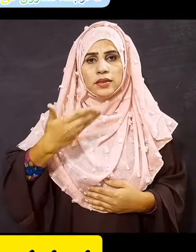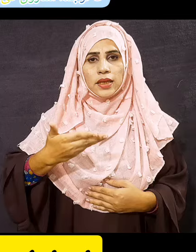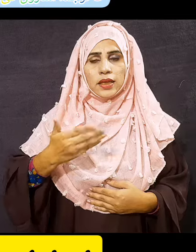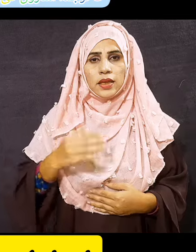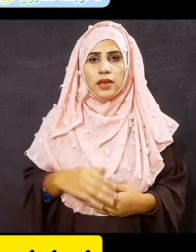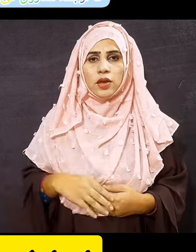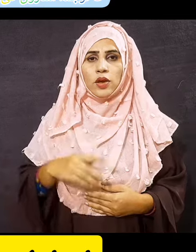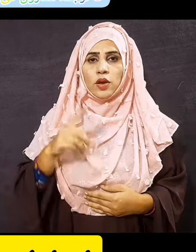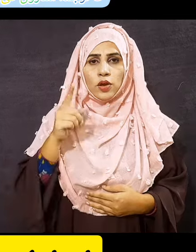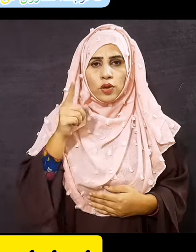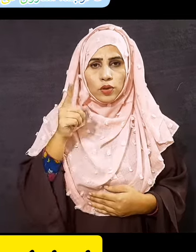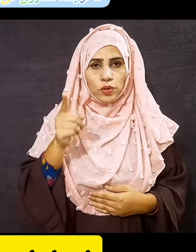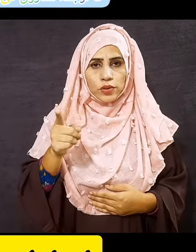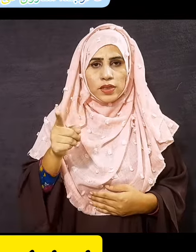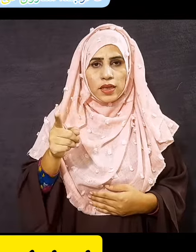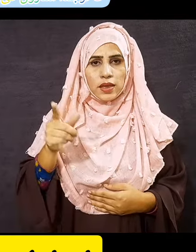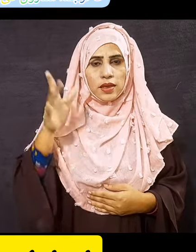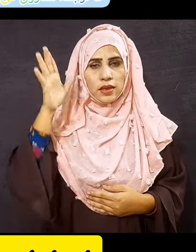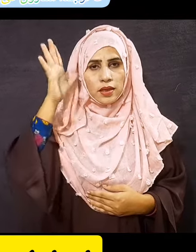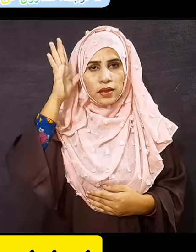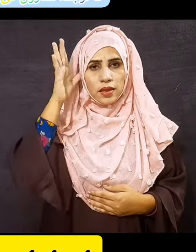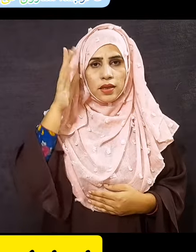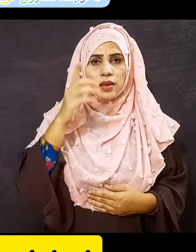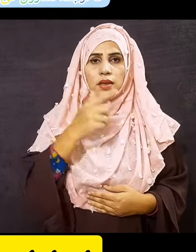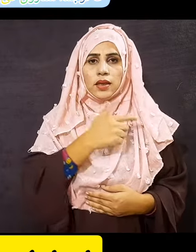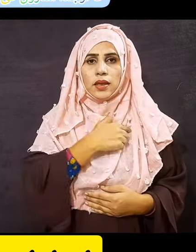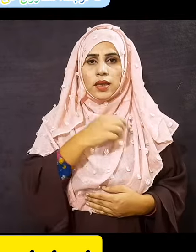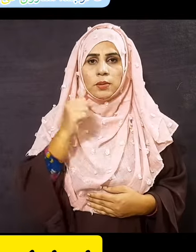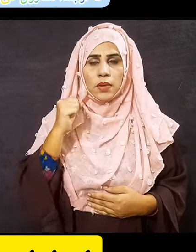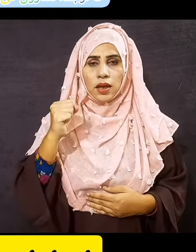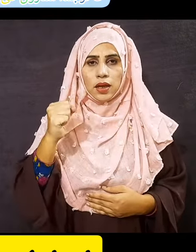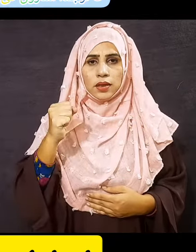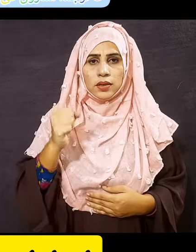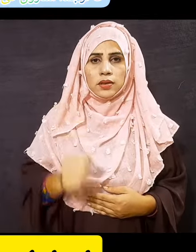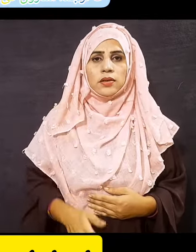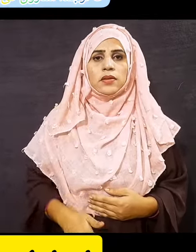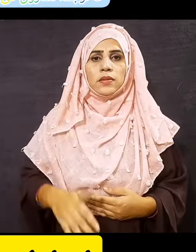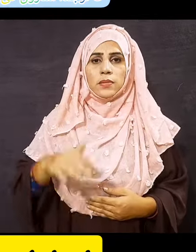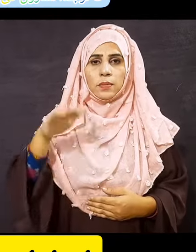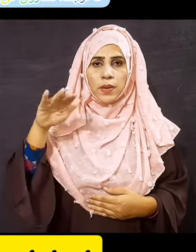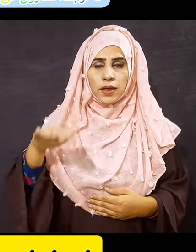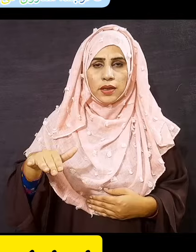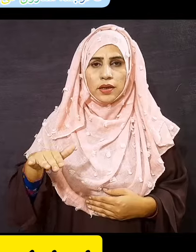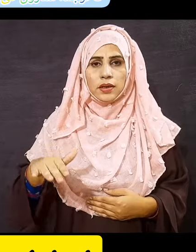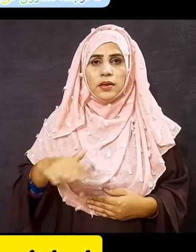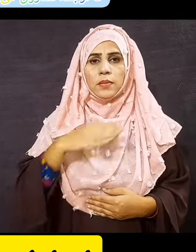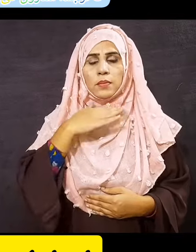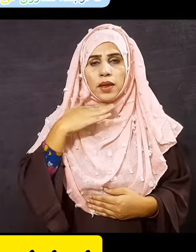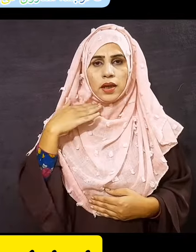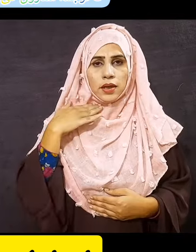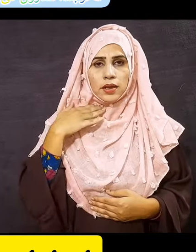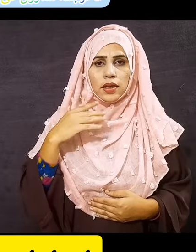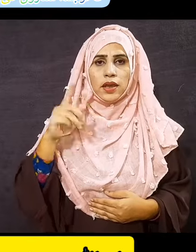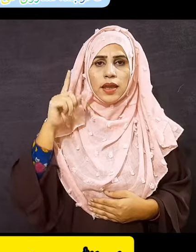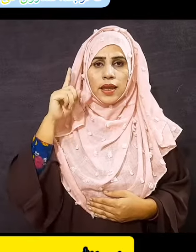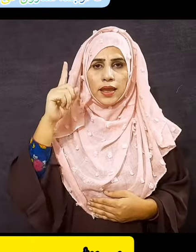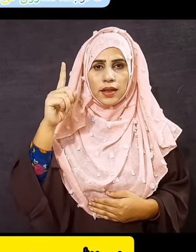اسے ایمان پر مار